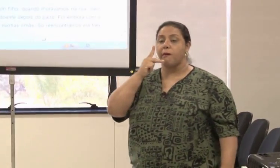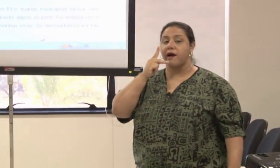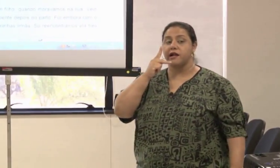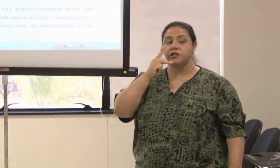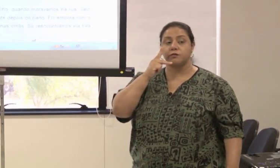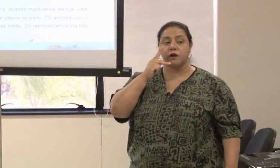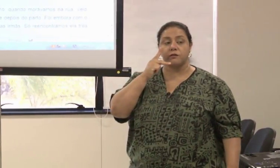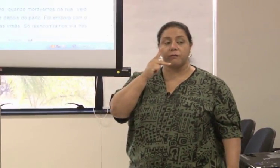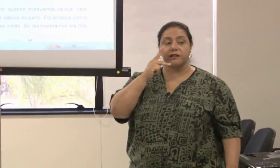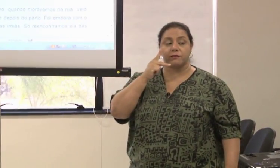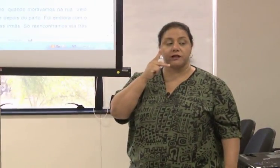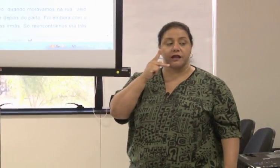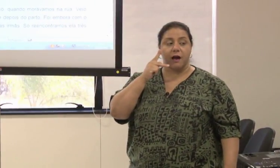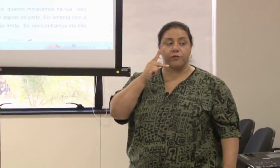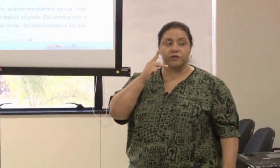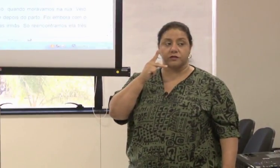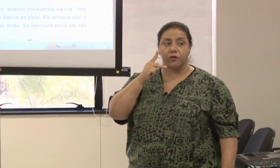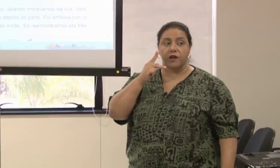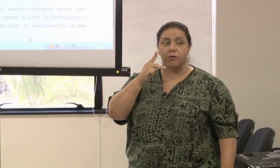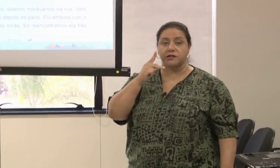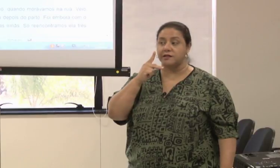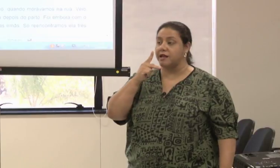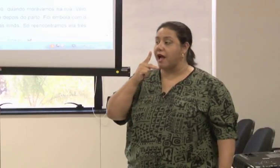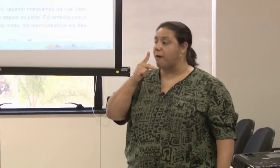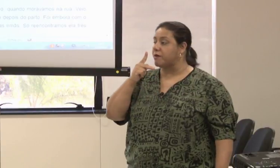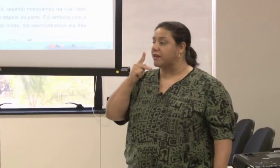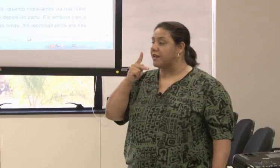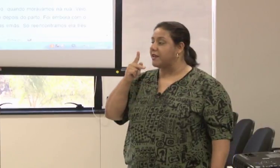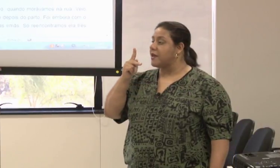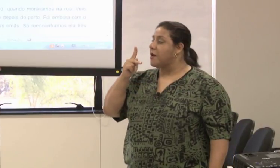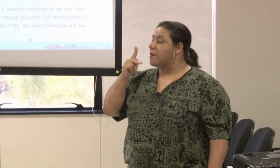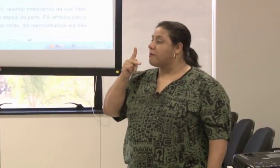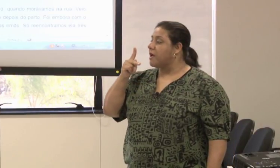a gente pode, para ser mais rápido, vocês vão ter que começar a ser rápido aqui.